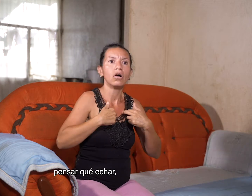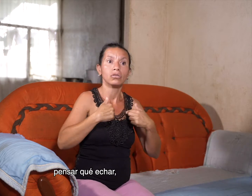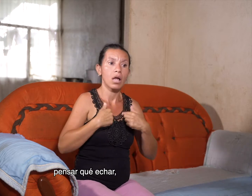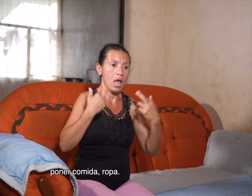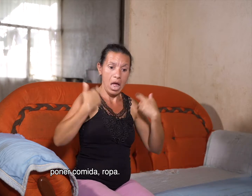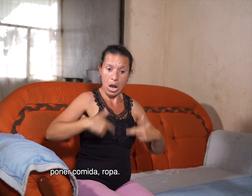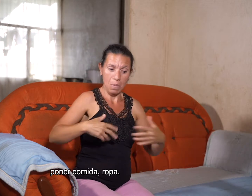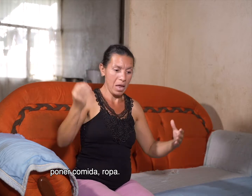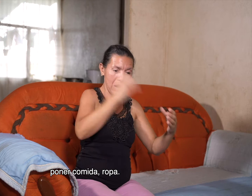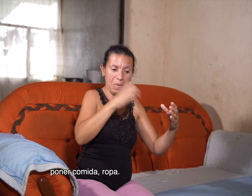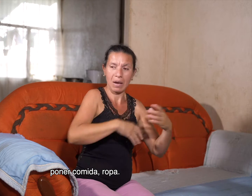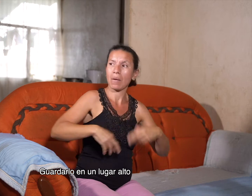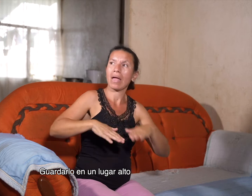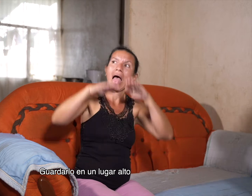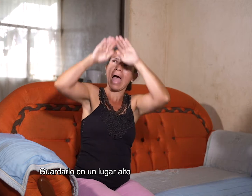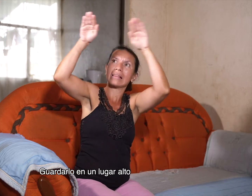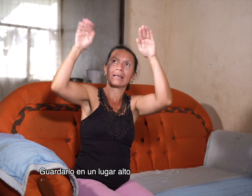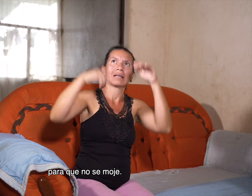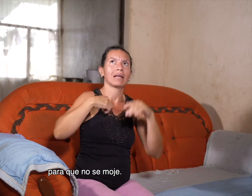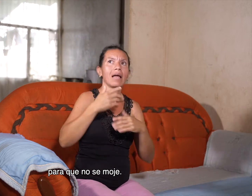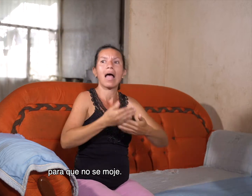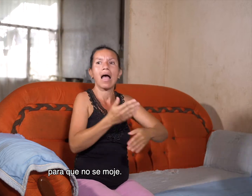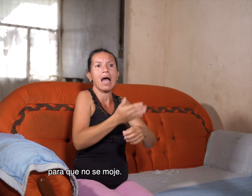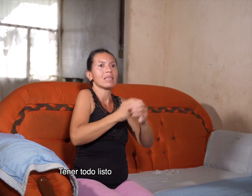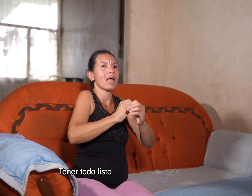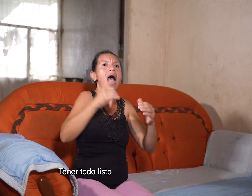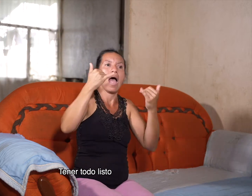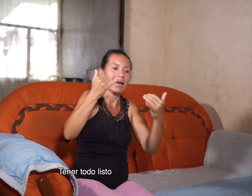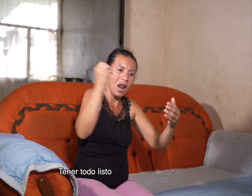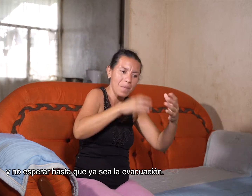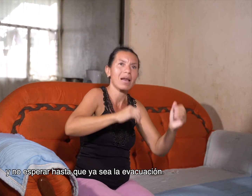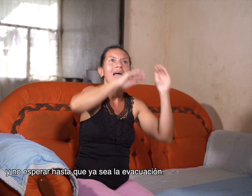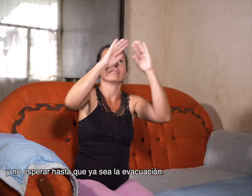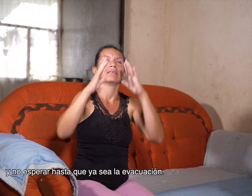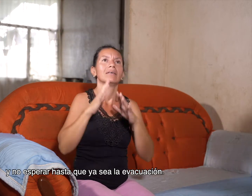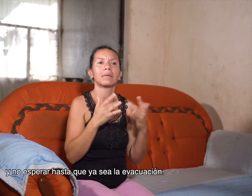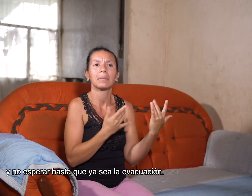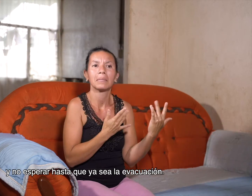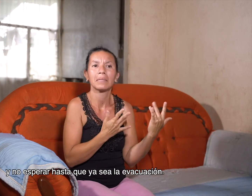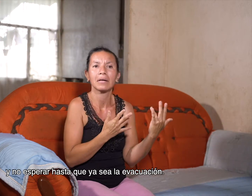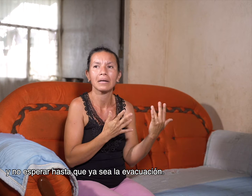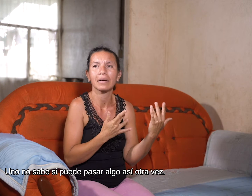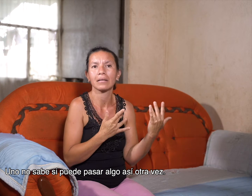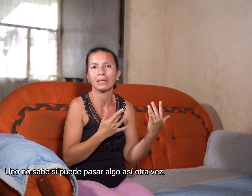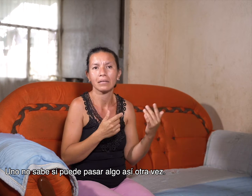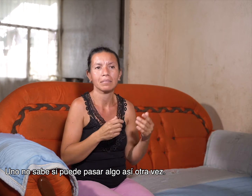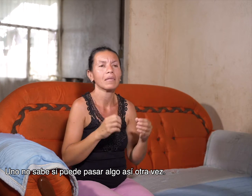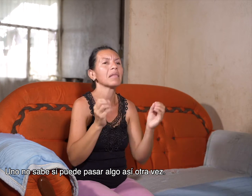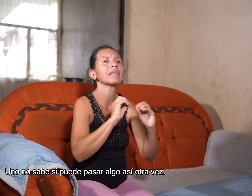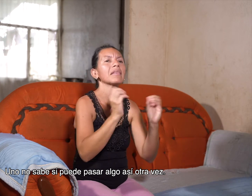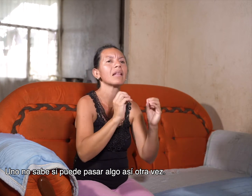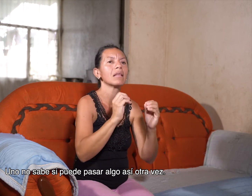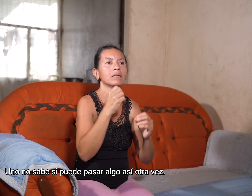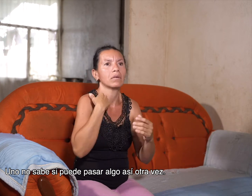echar, poner comida, ropa, guardarlo en un lugar alto para que no se moje, tener todo listo y no esperar hasta que ya